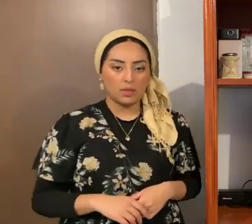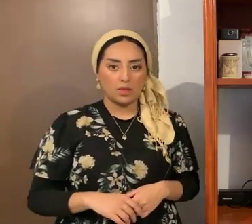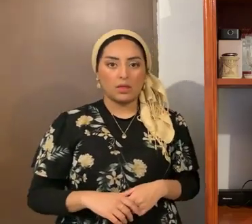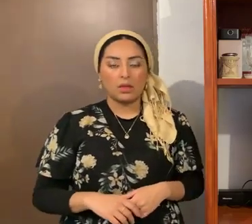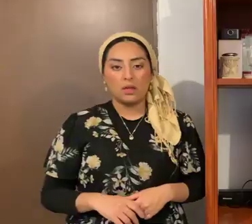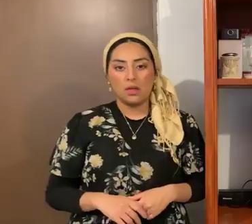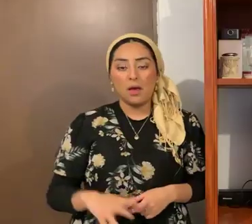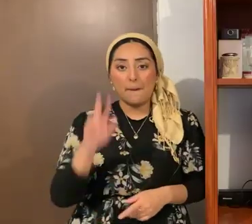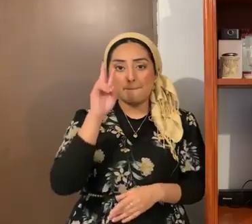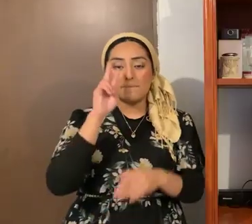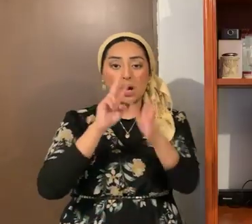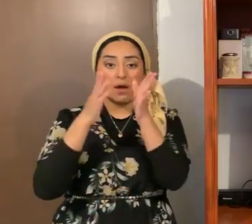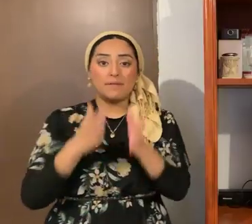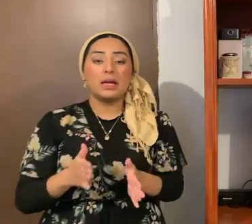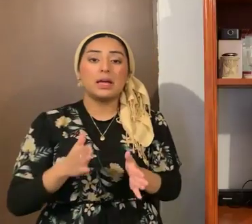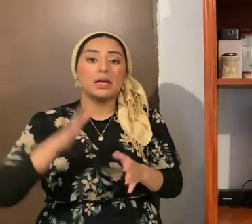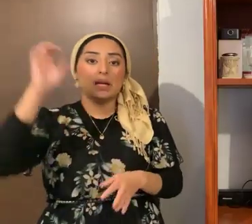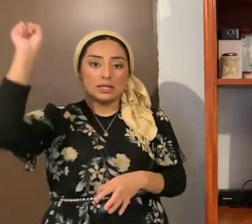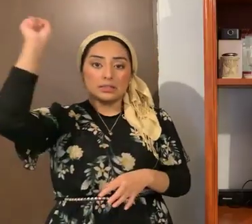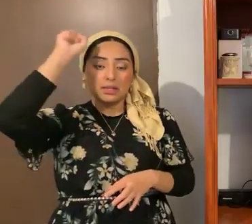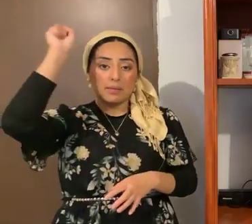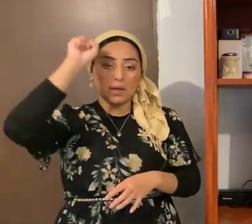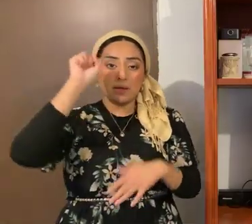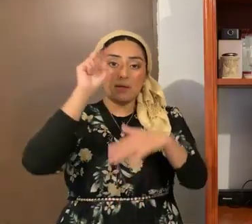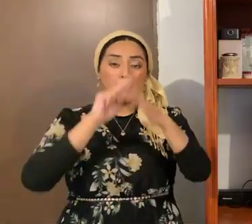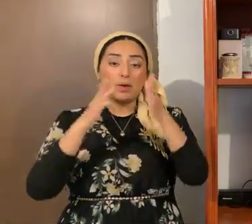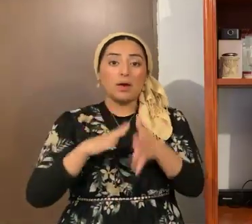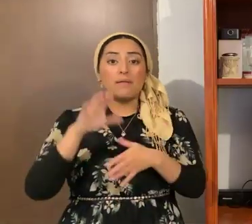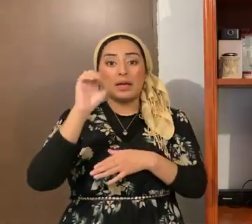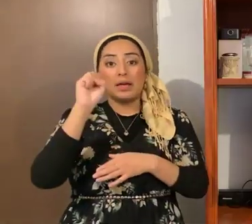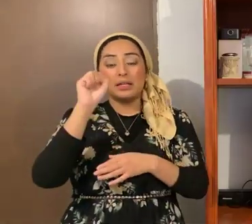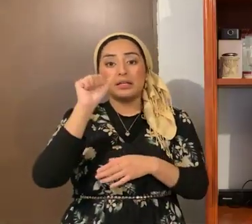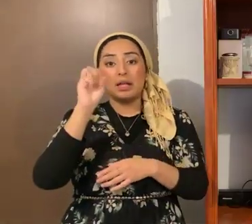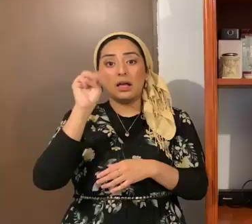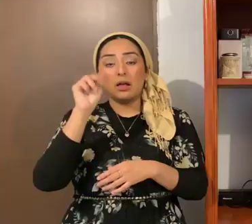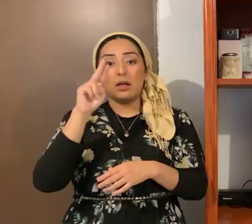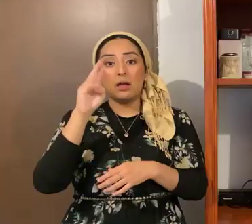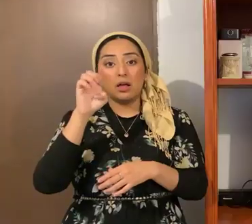es que el profeta Shmuel, el profeta Samuel,